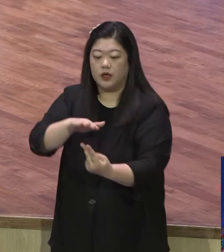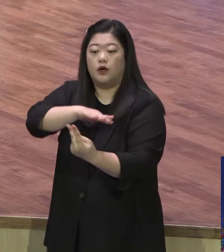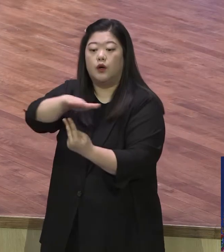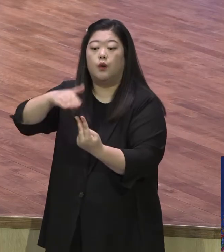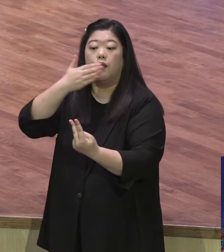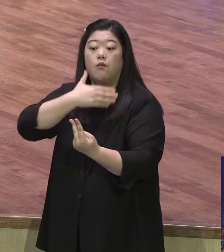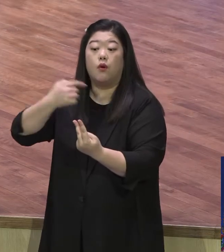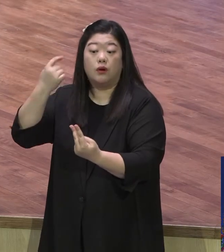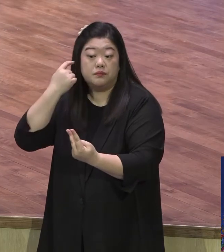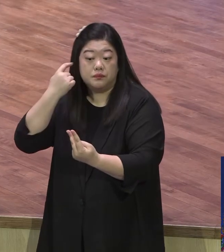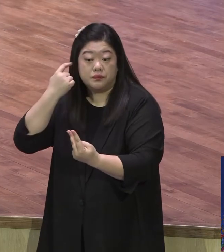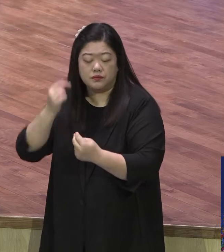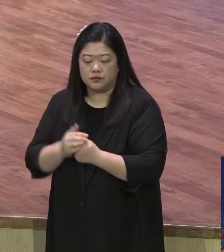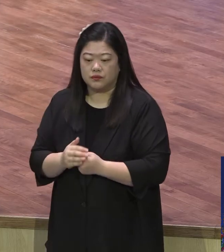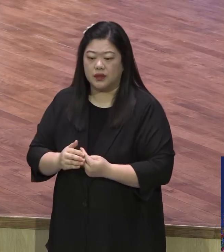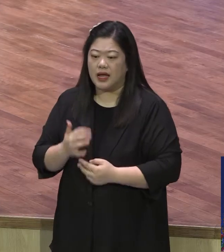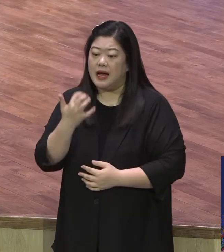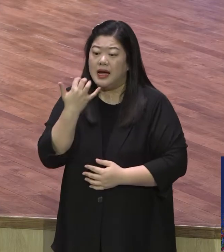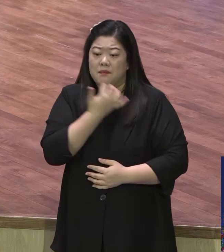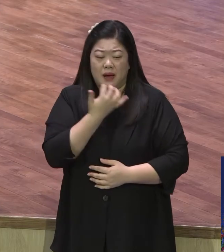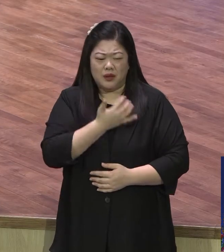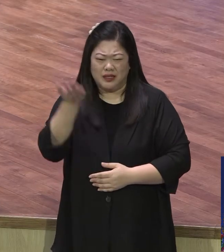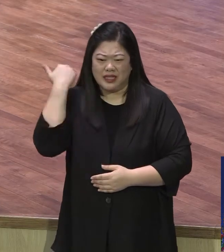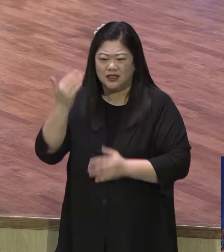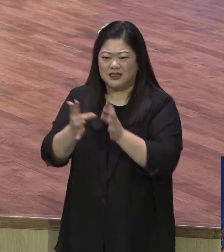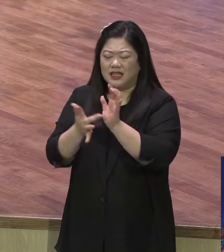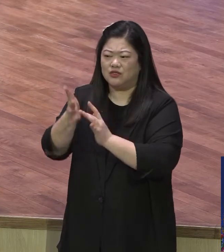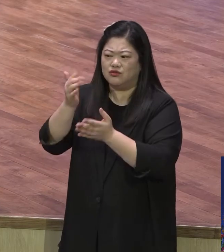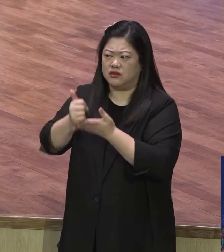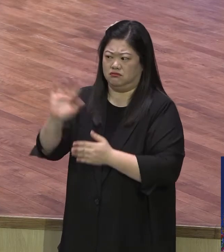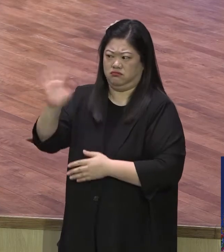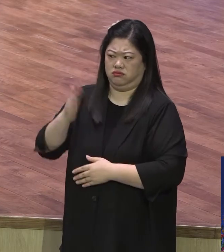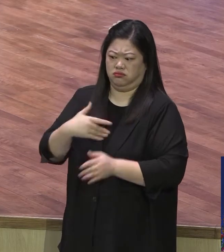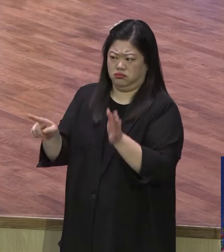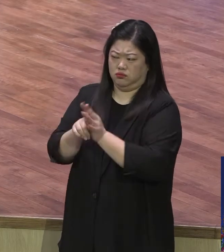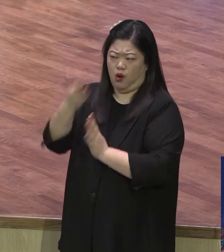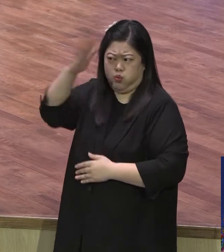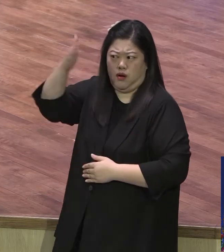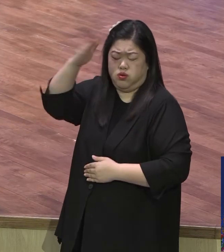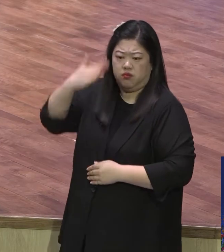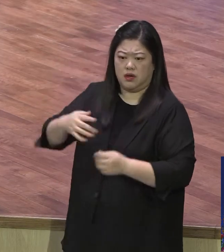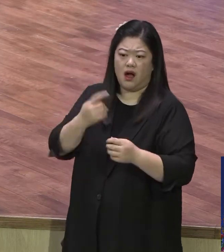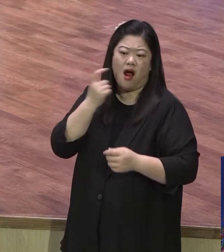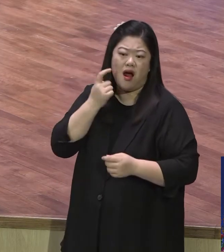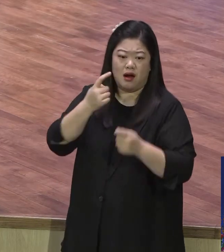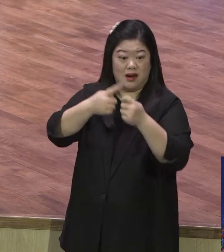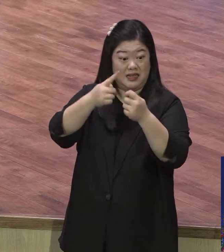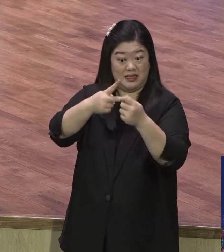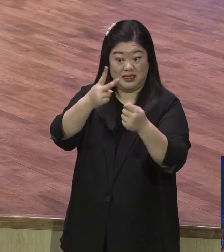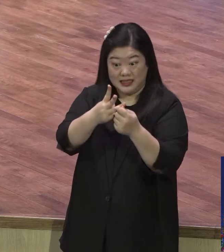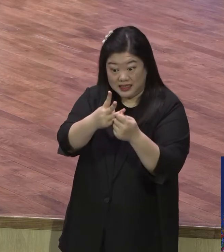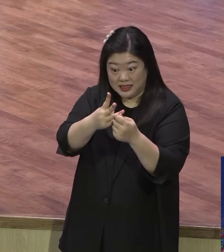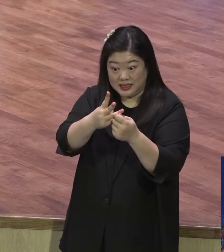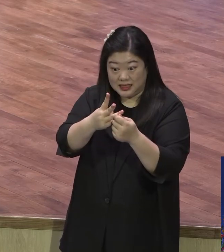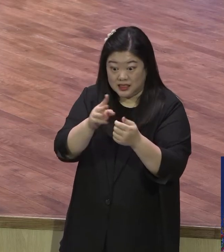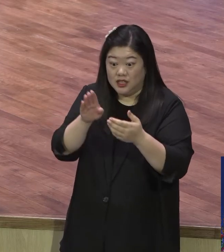부인하고 자절을 절망 속에 있는 예수님이 직접 찾아가가지고 치유했습니다